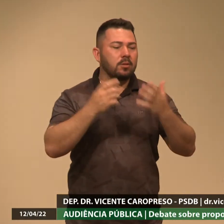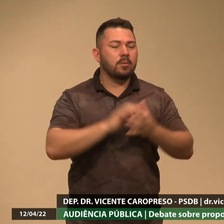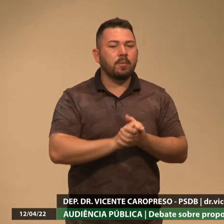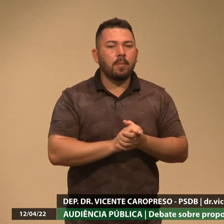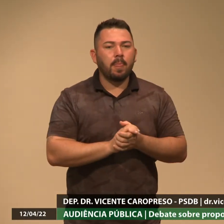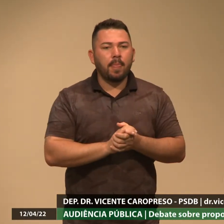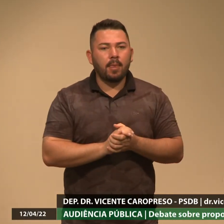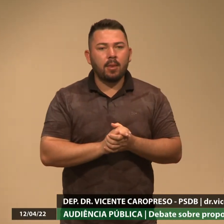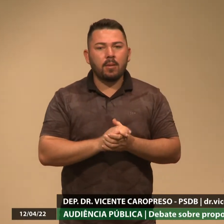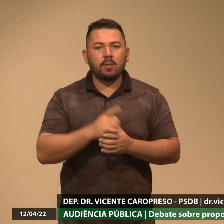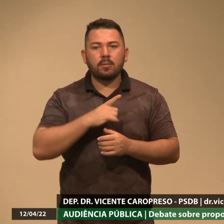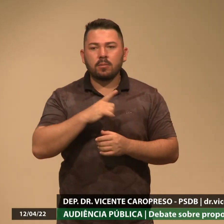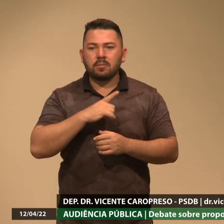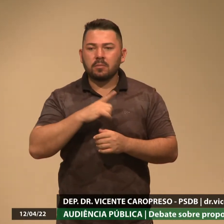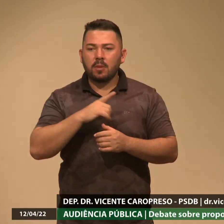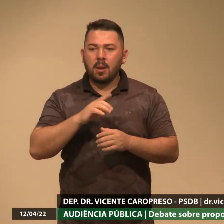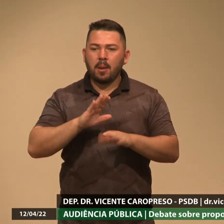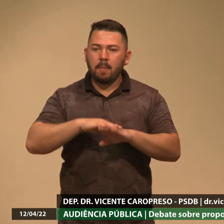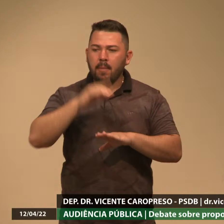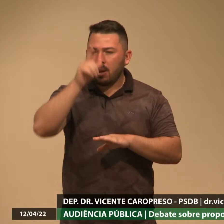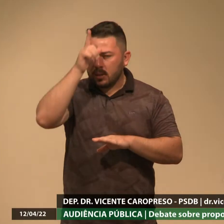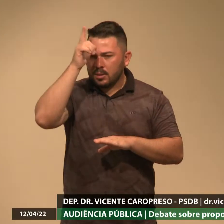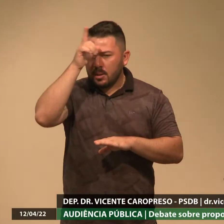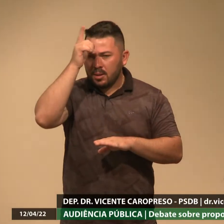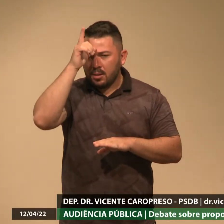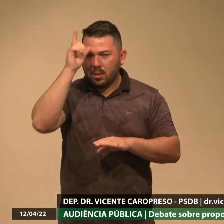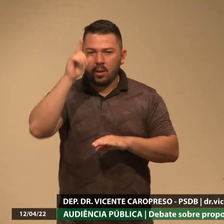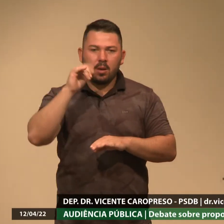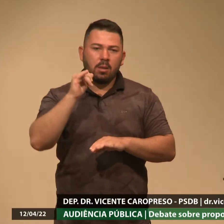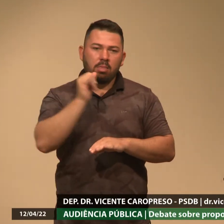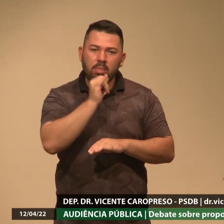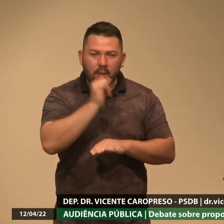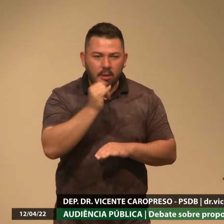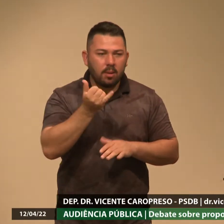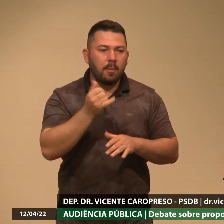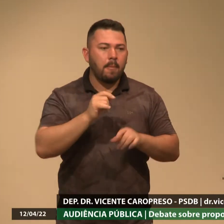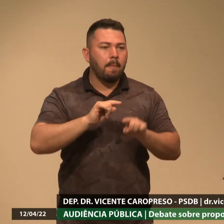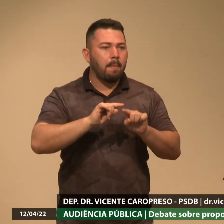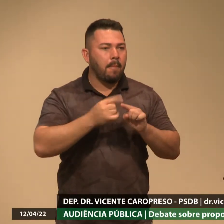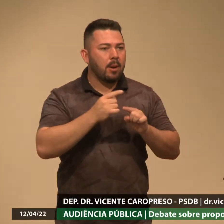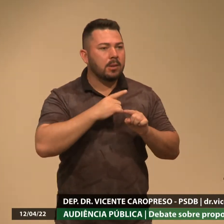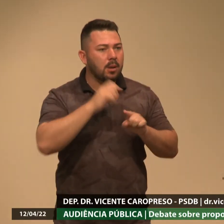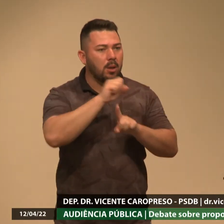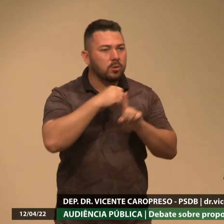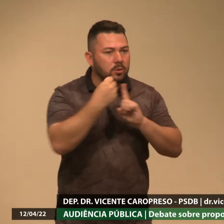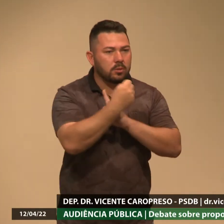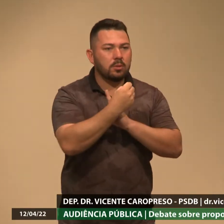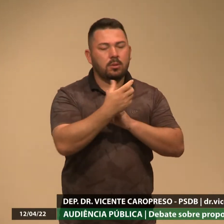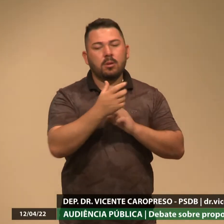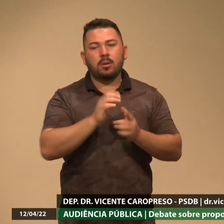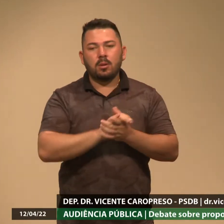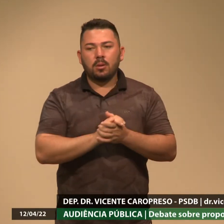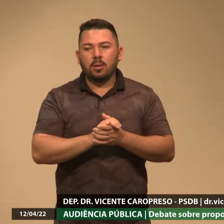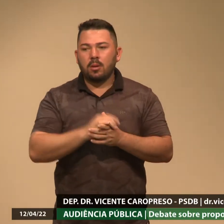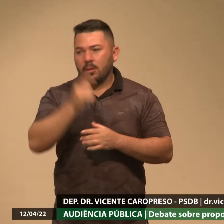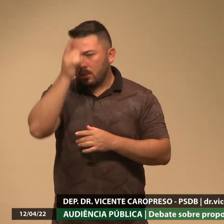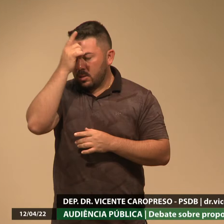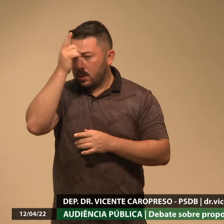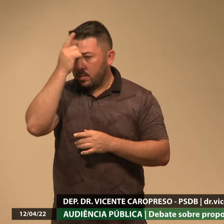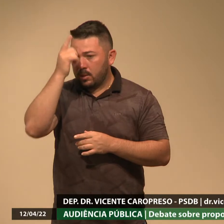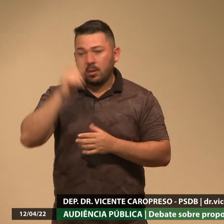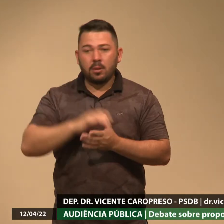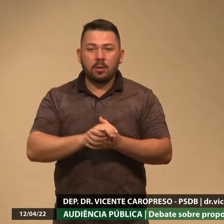no caso muito mais Germânica um pouco italiana também mas enfim permeia nossa sociedade e sargentos e